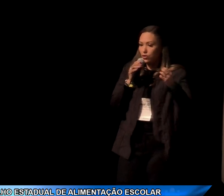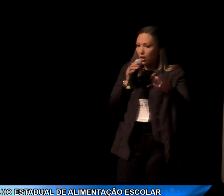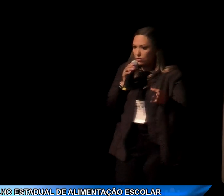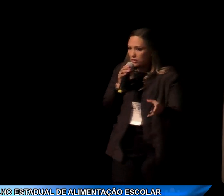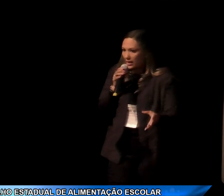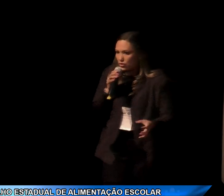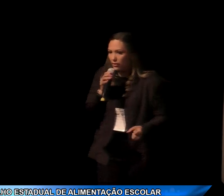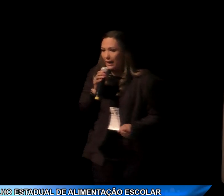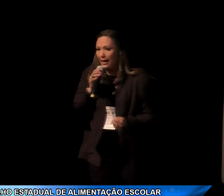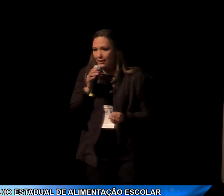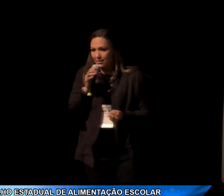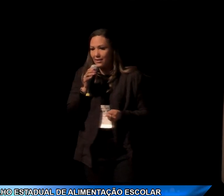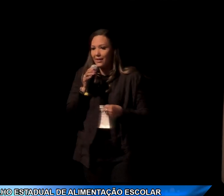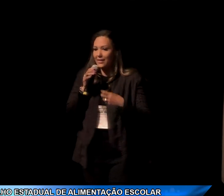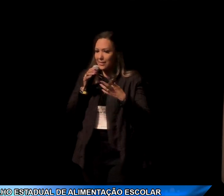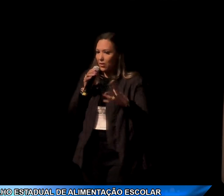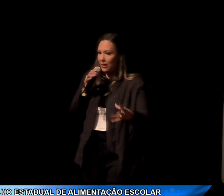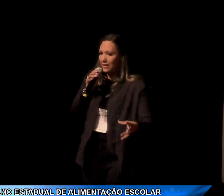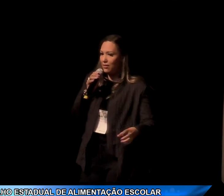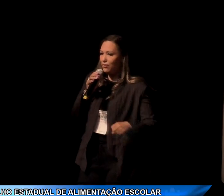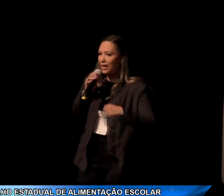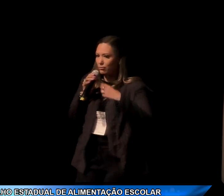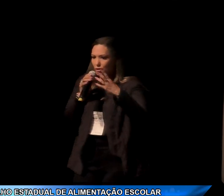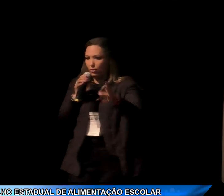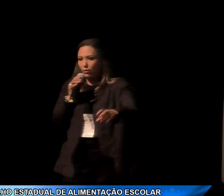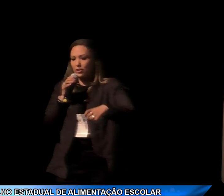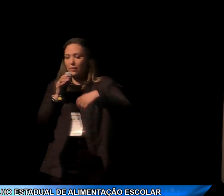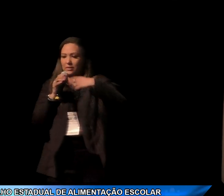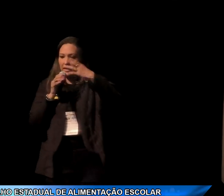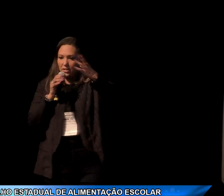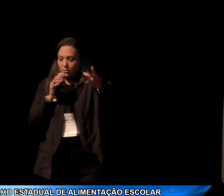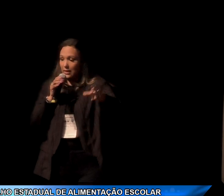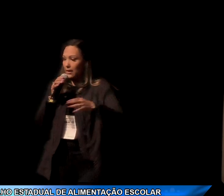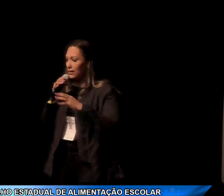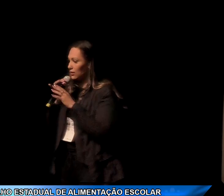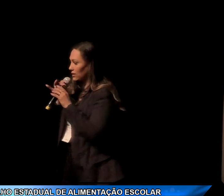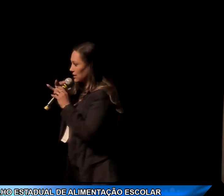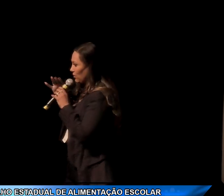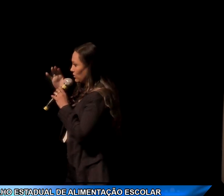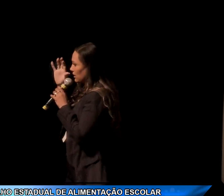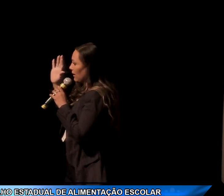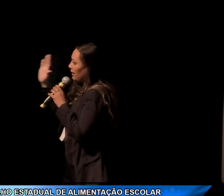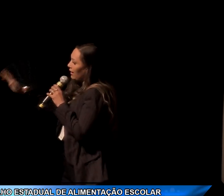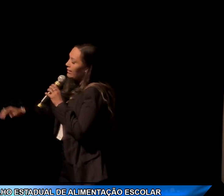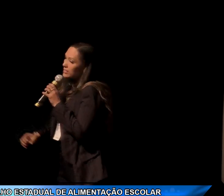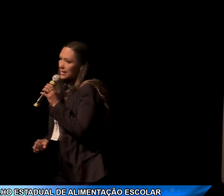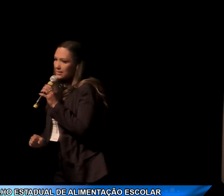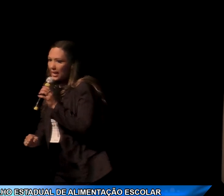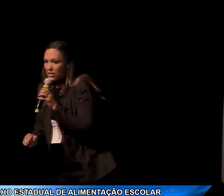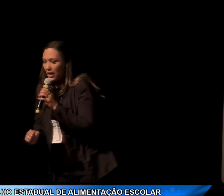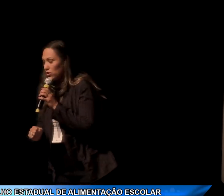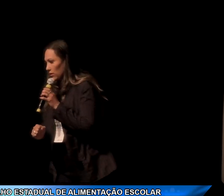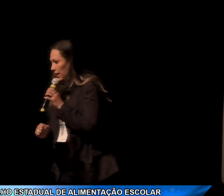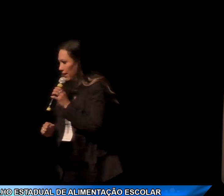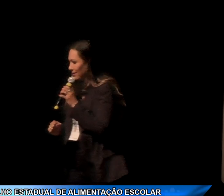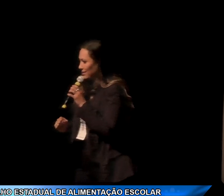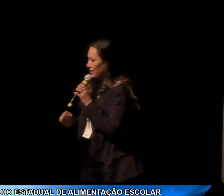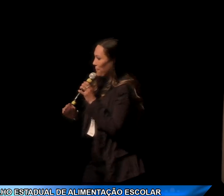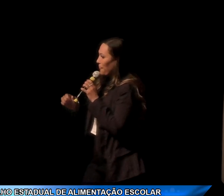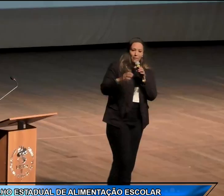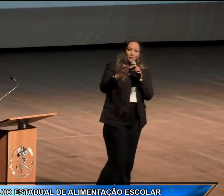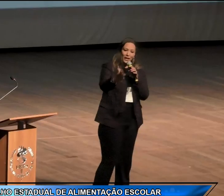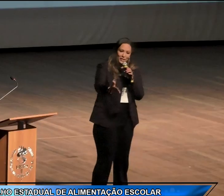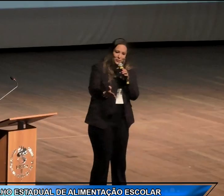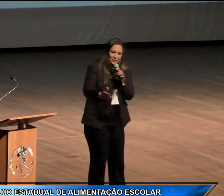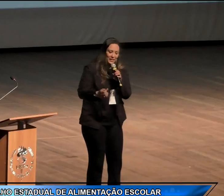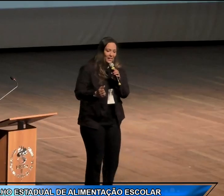os nossos regionais que estão aqui vieram de longe temos da Região Serrana nós temos 17 regionais